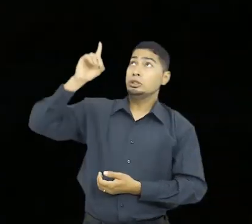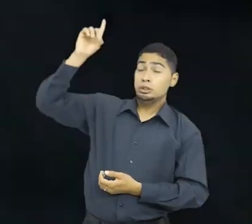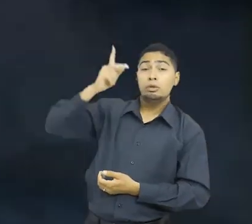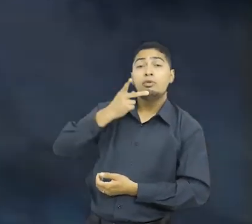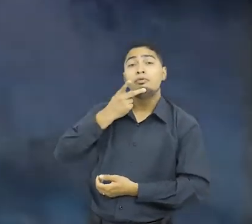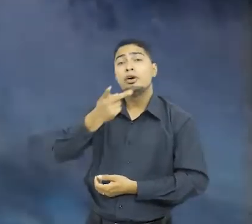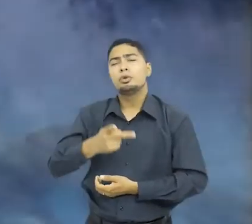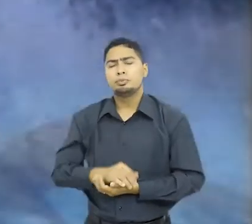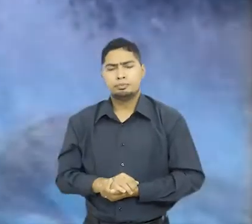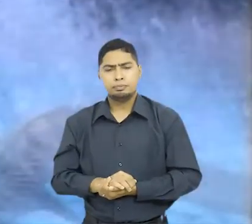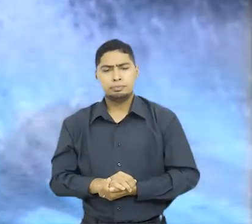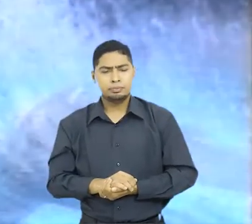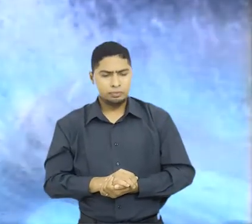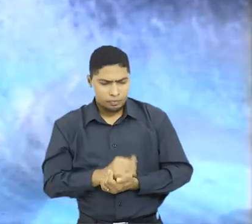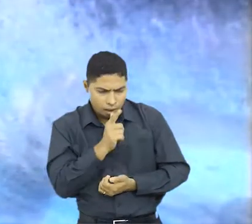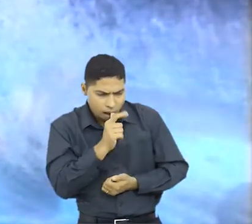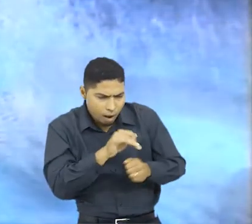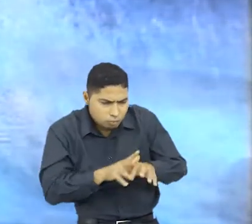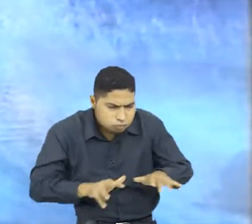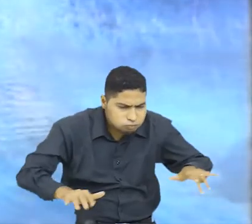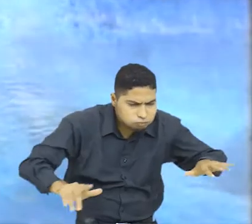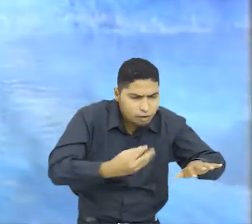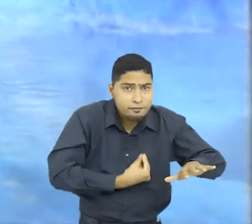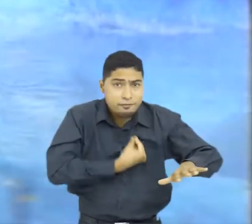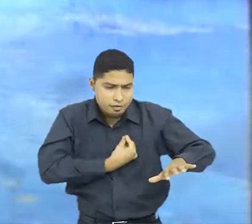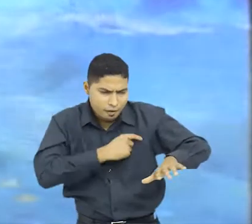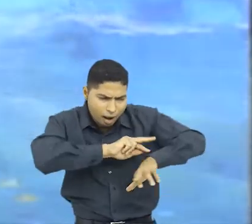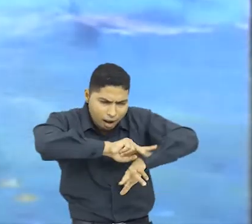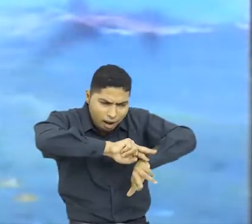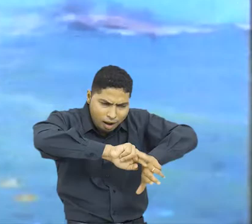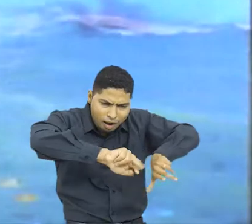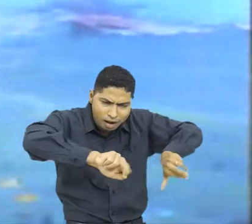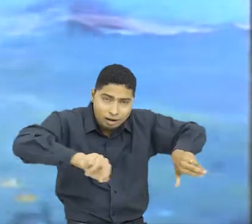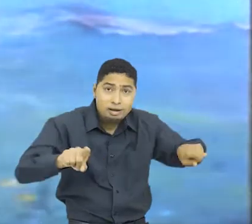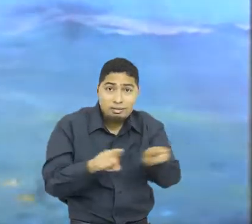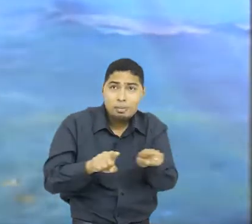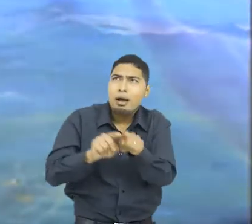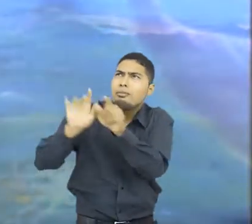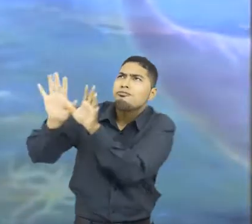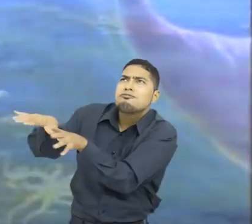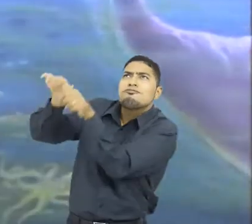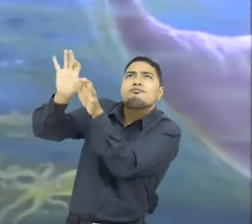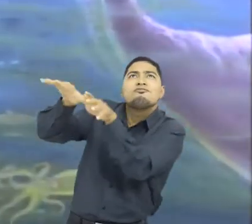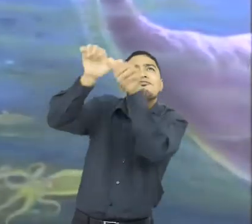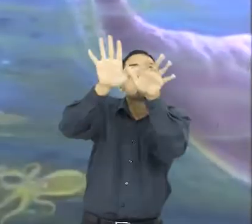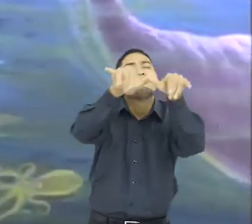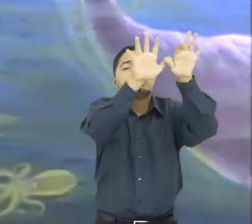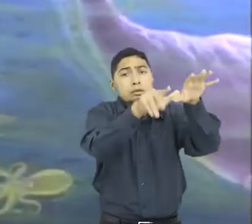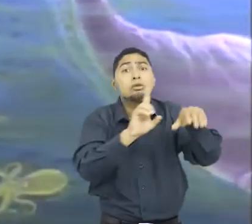E disse Deus que as águas fiquem cheias de criaturas vivas e que as aves voem pelo céu. Deus criou